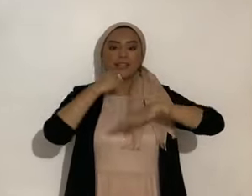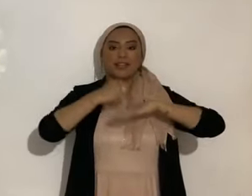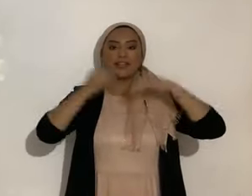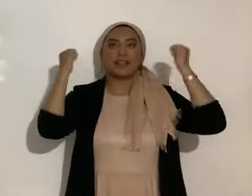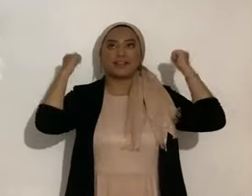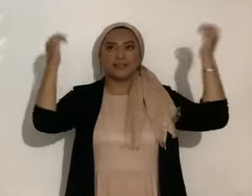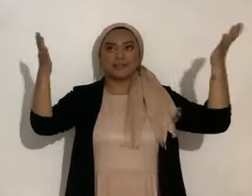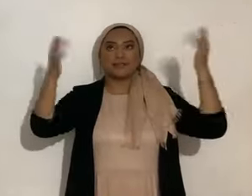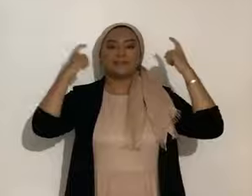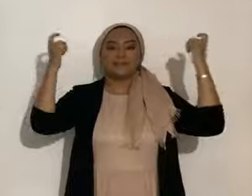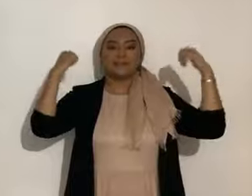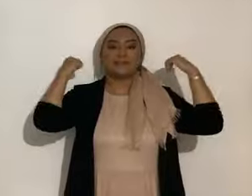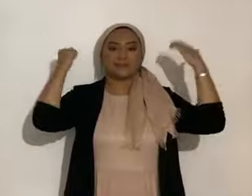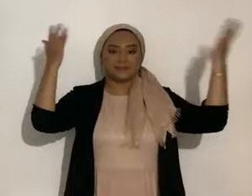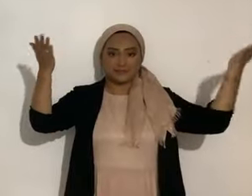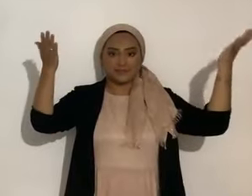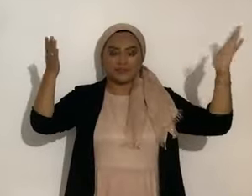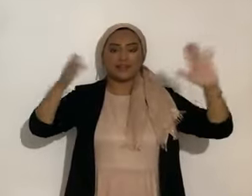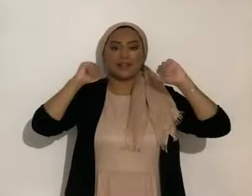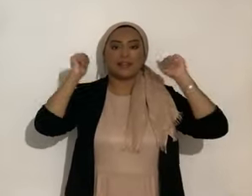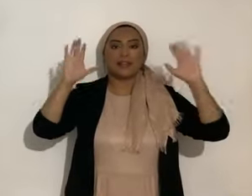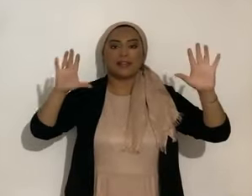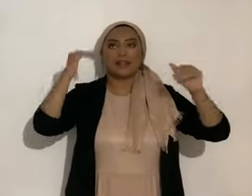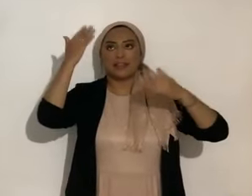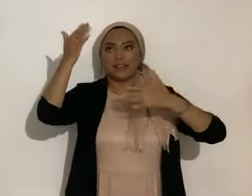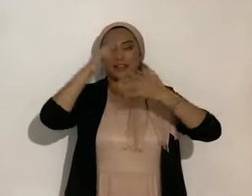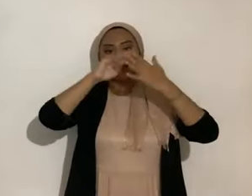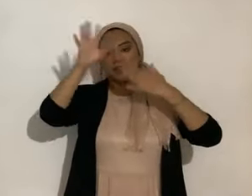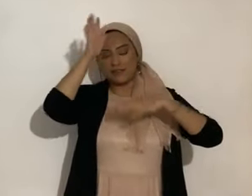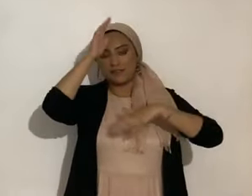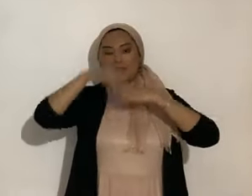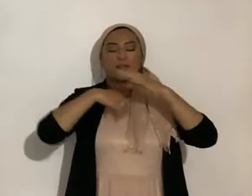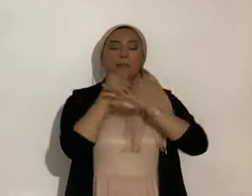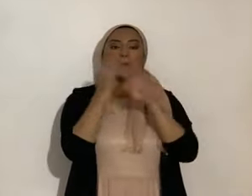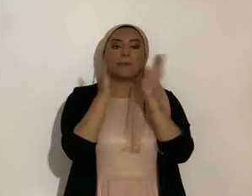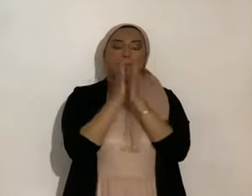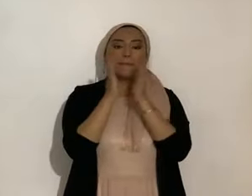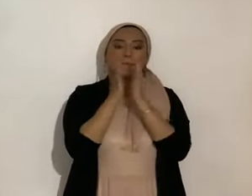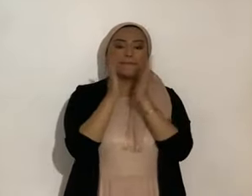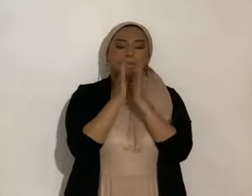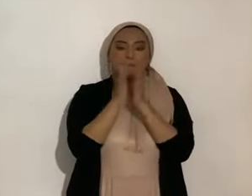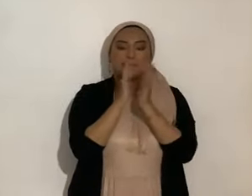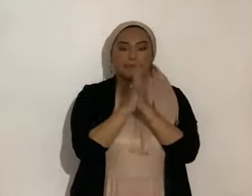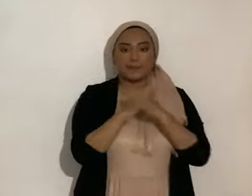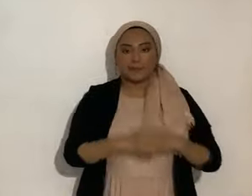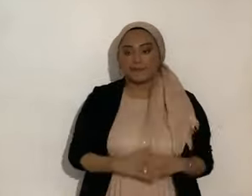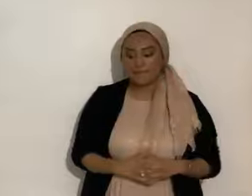uno es, aleluya, bendito es el Todopoderoso, bendito es el Abacados.